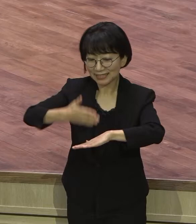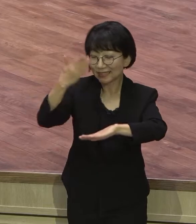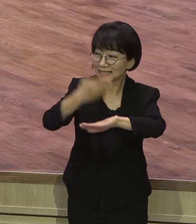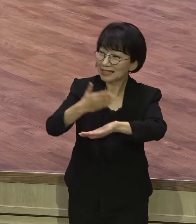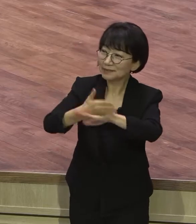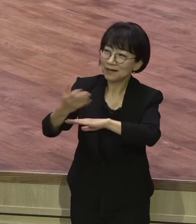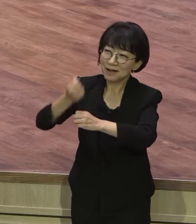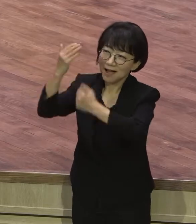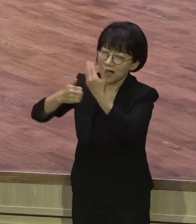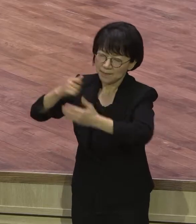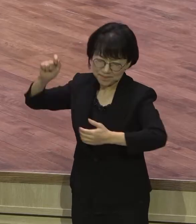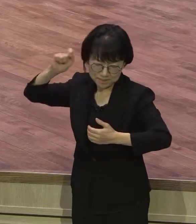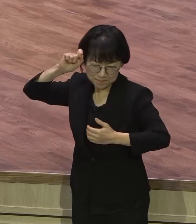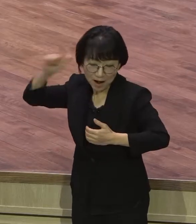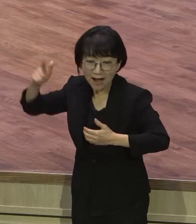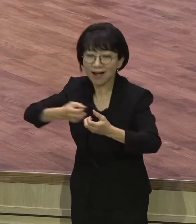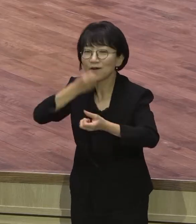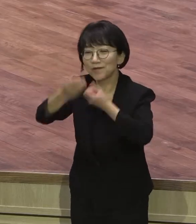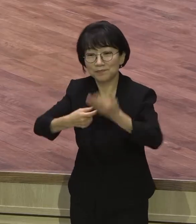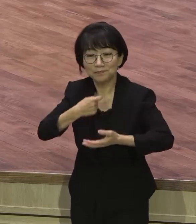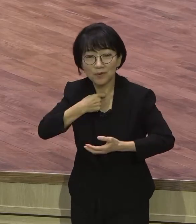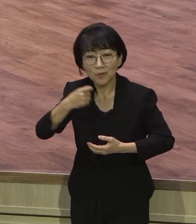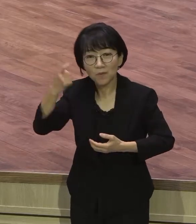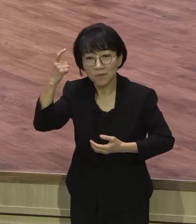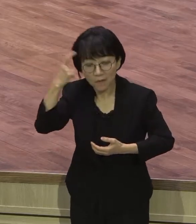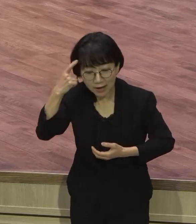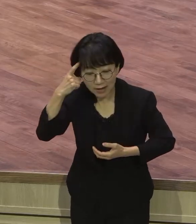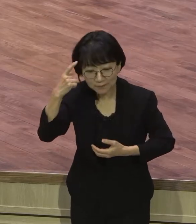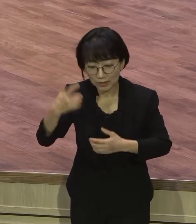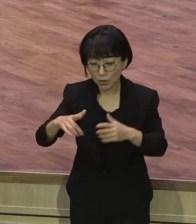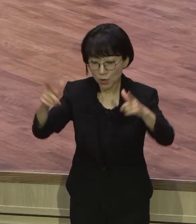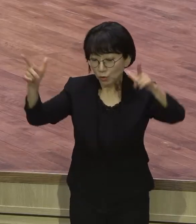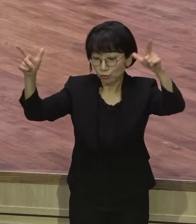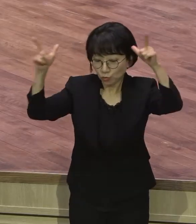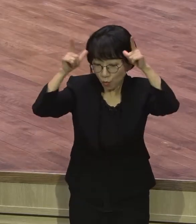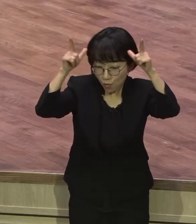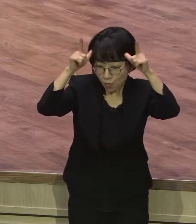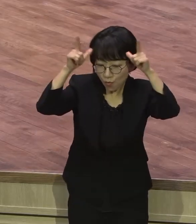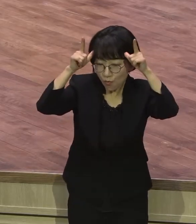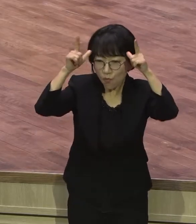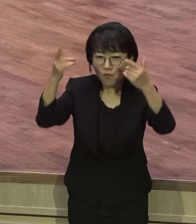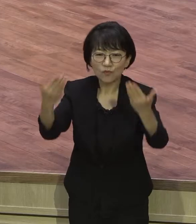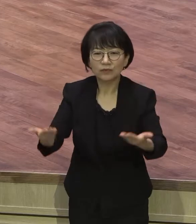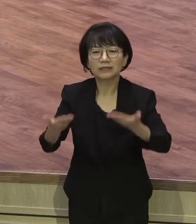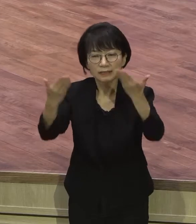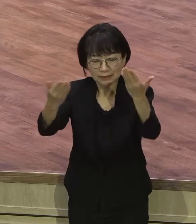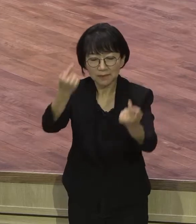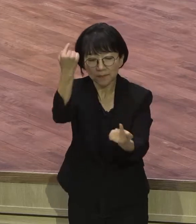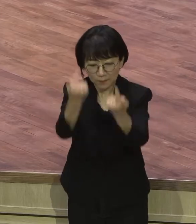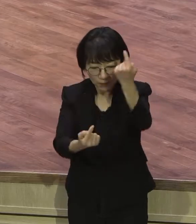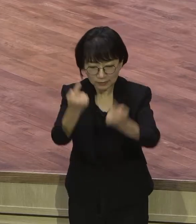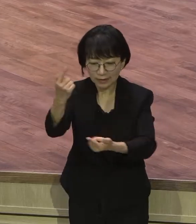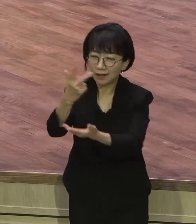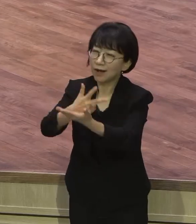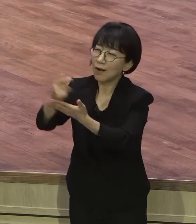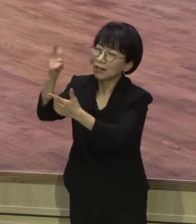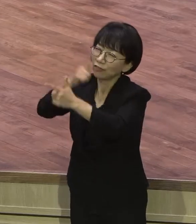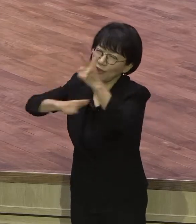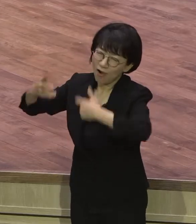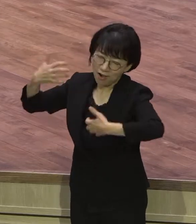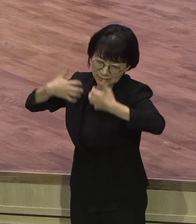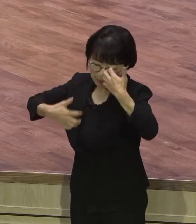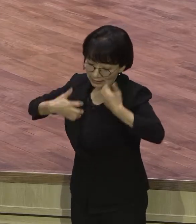감사함으로 하나님을 위대하시다 하리니 이것이 소 곧 뿔과 굽이 있는 황소를 드림보다 여호와를 더욱